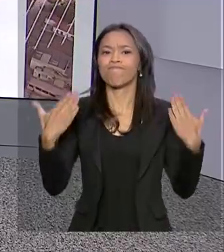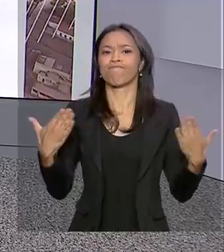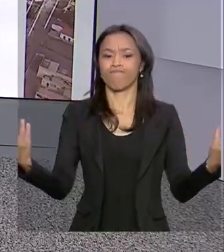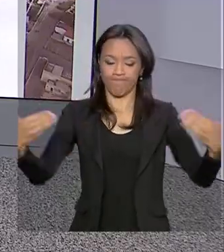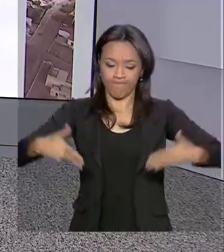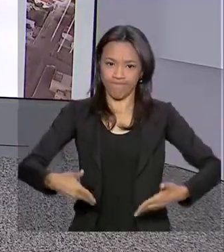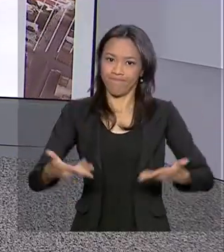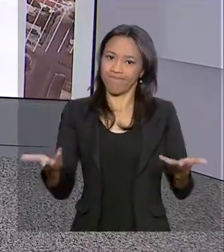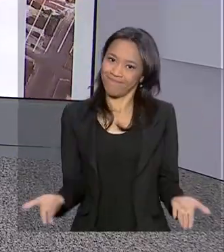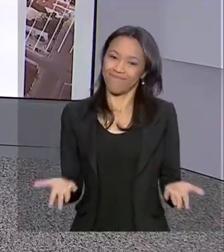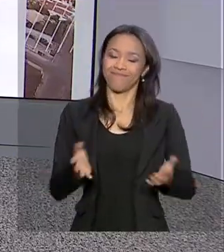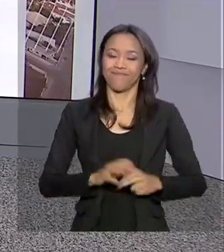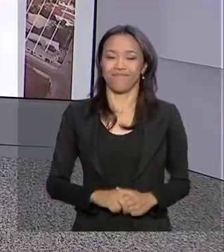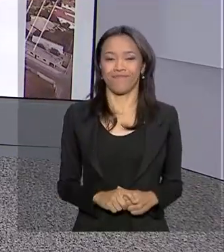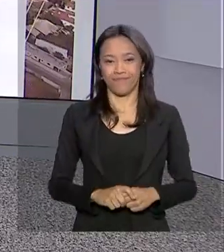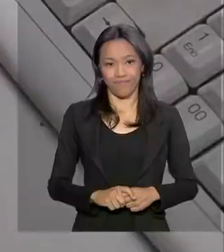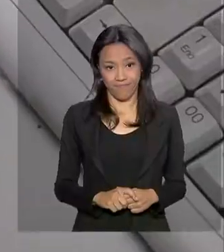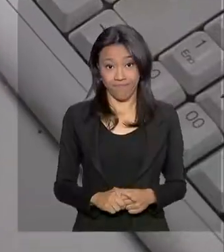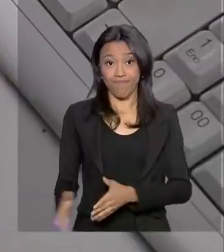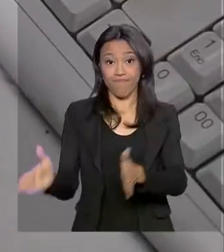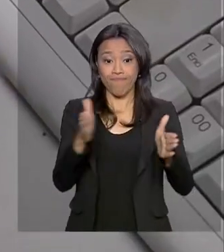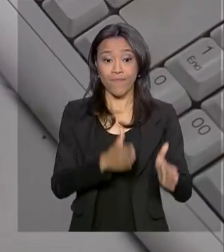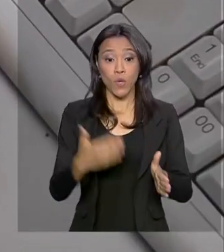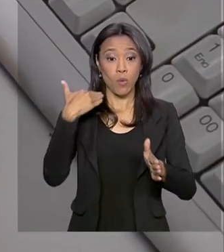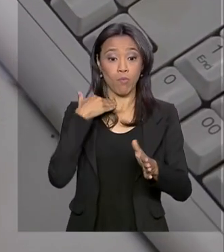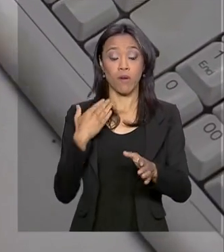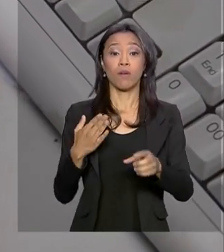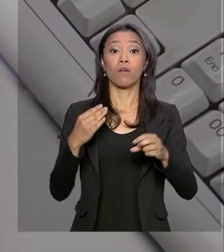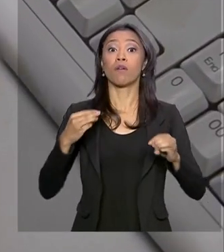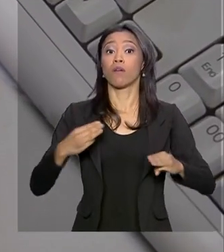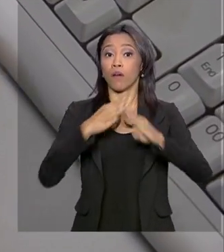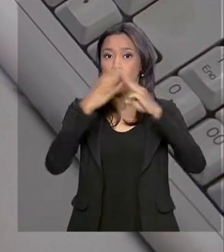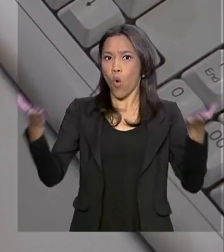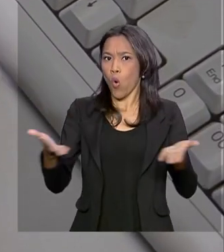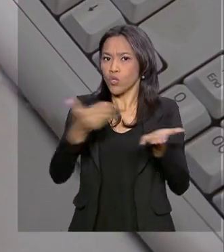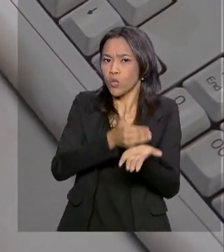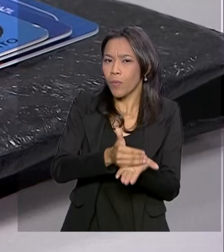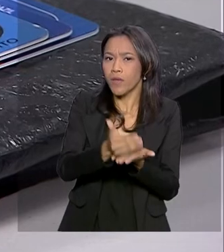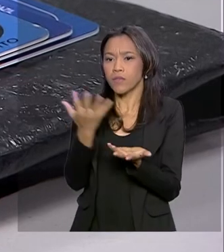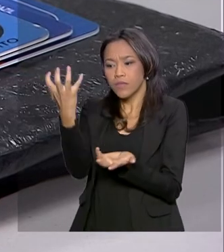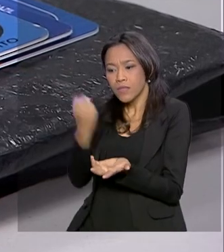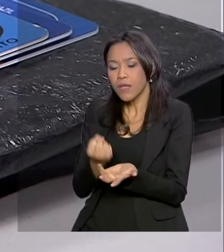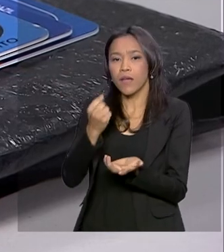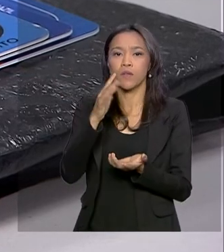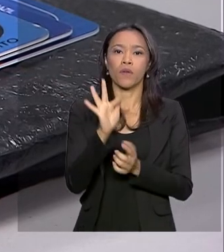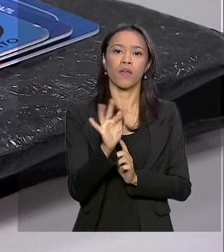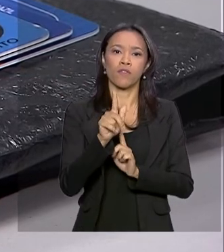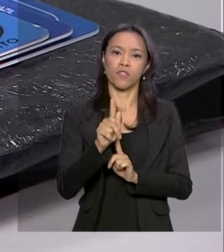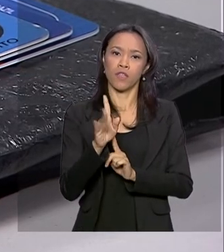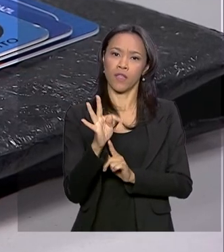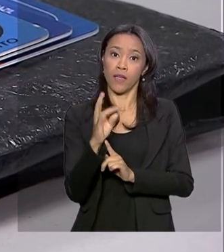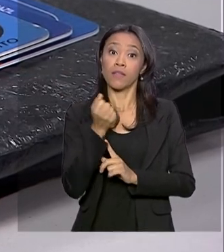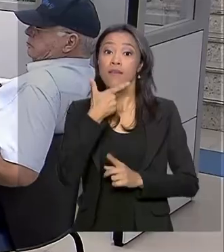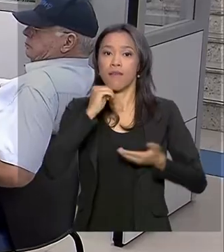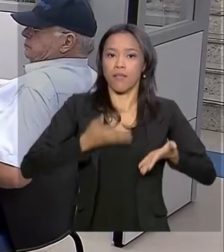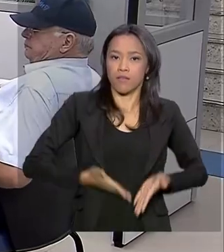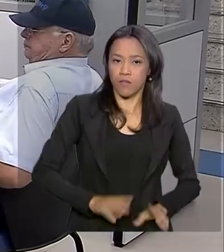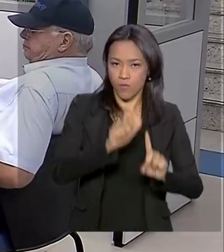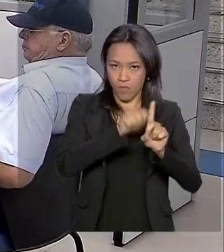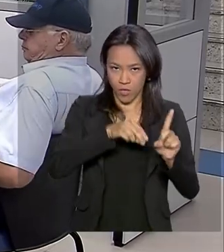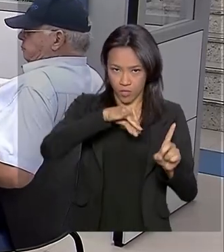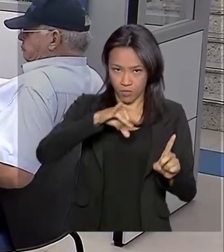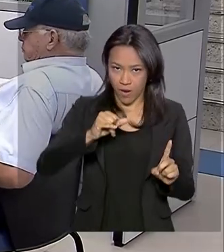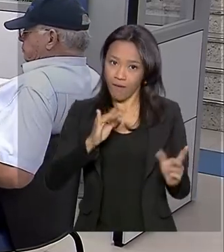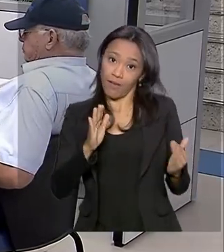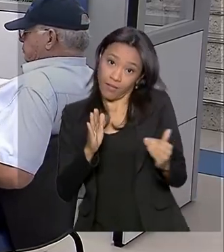desta edição do brasil em dia caixa libera a partir de hoje saque do fgts para os nascidos entre maio e agosto